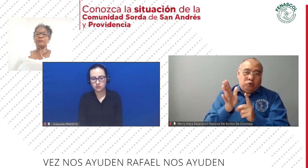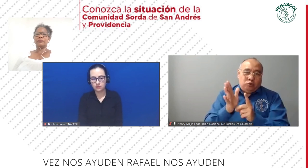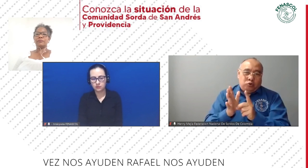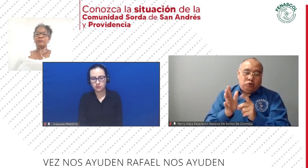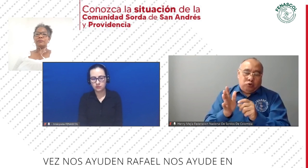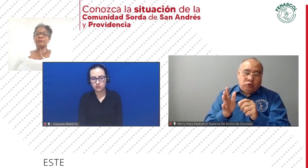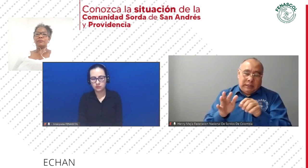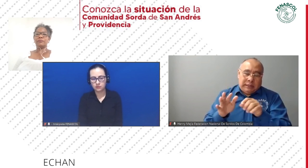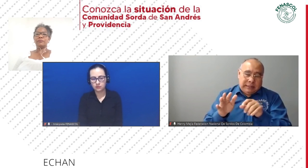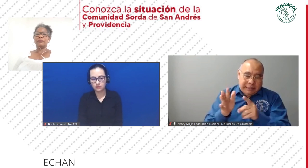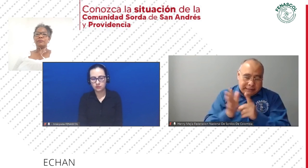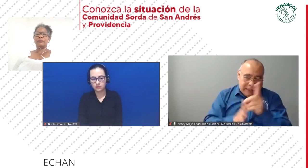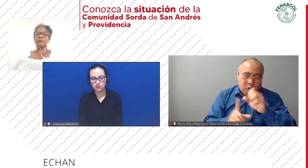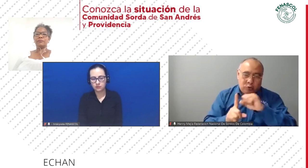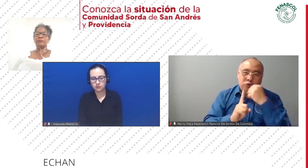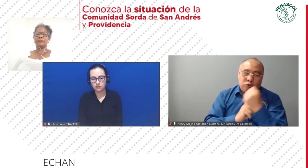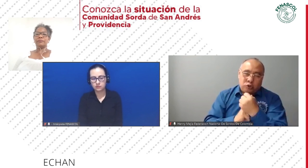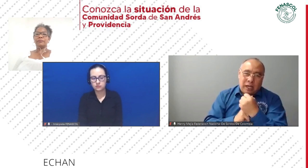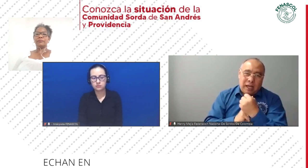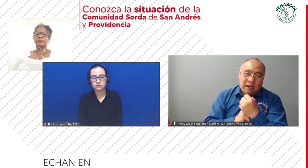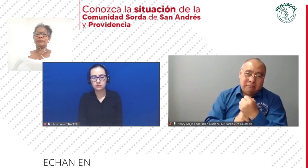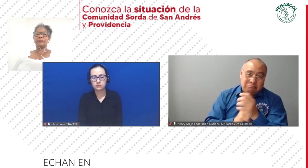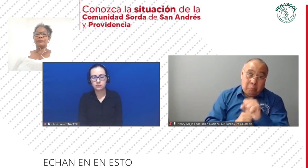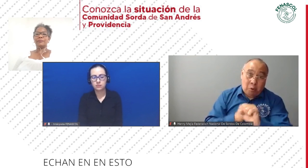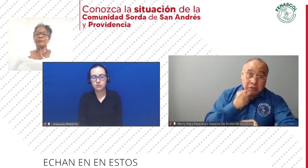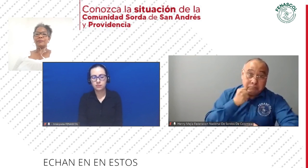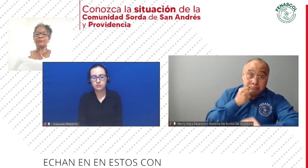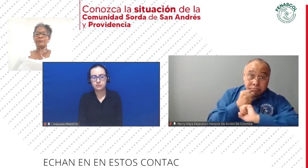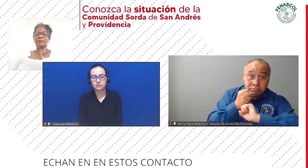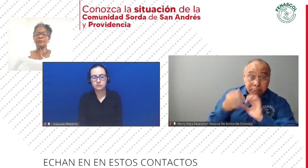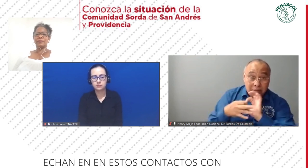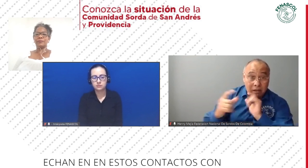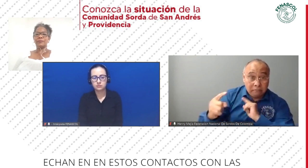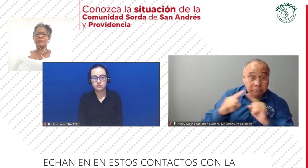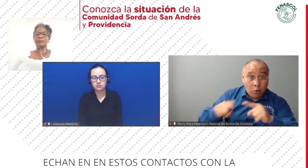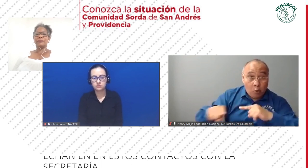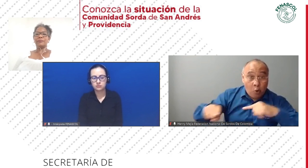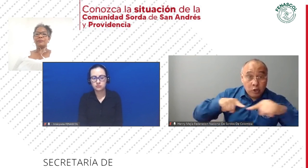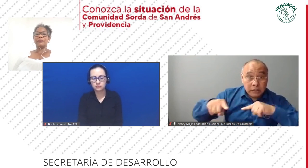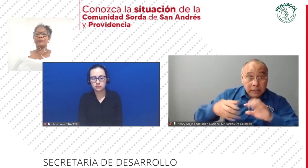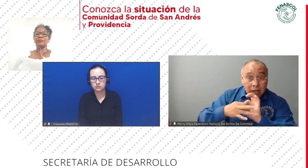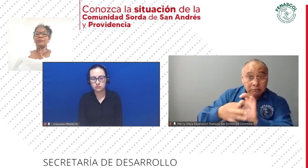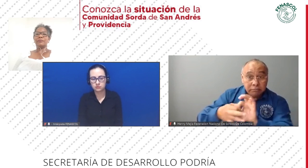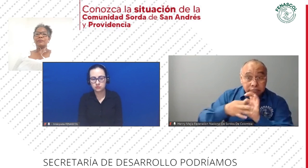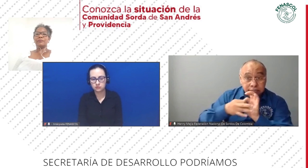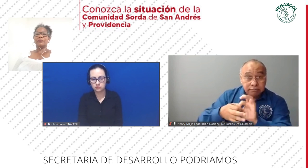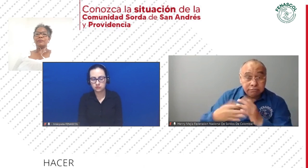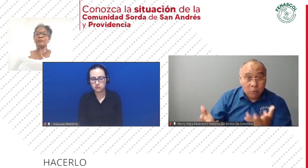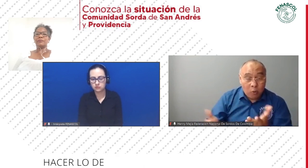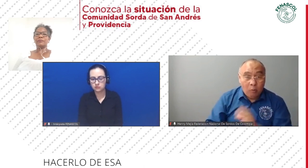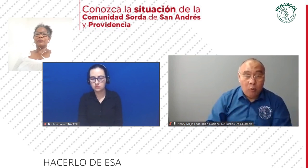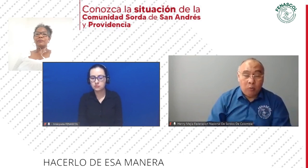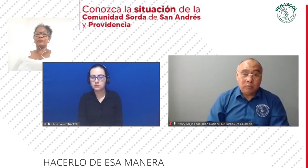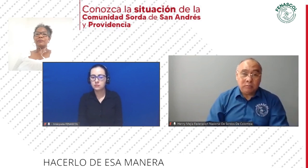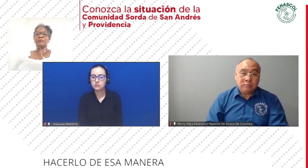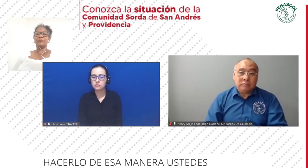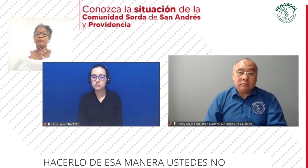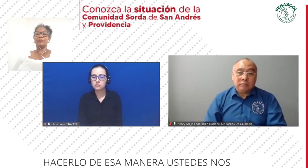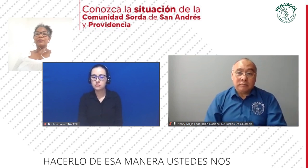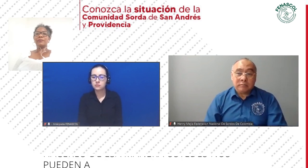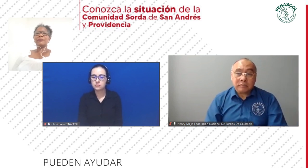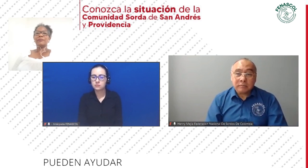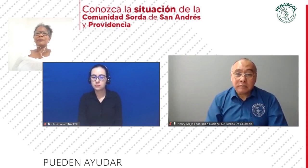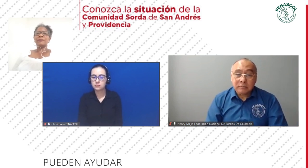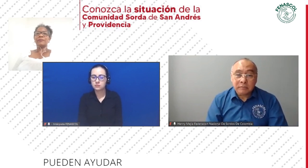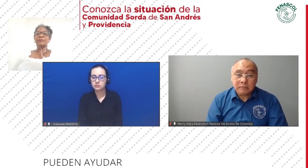están en estos contactos con la secretaría de desarrollo podríamos hacerlo de esa manera ustedes nos